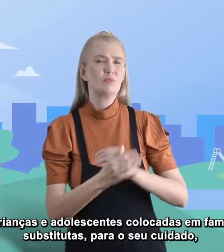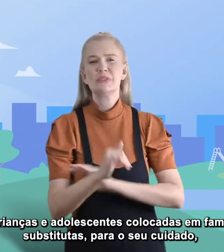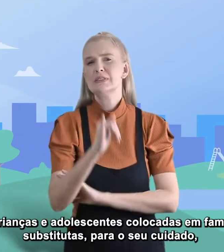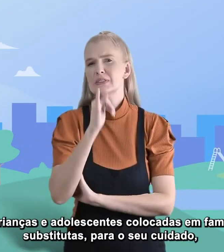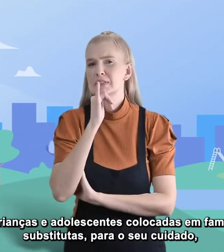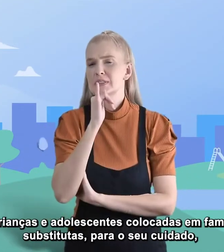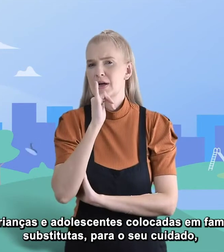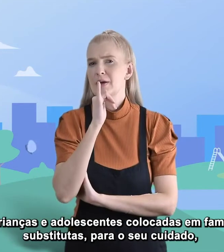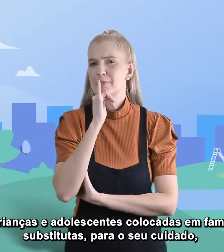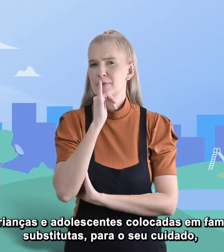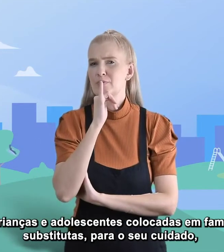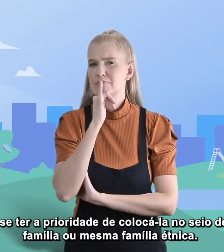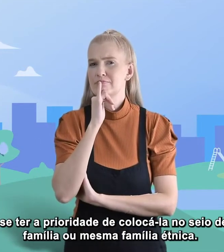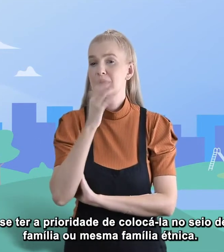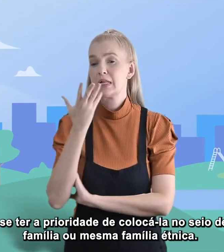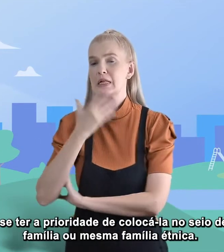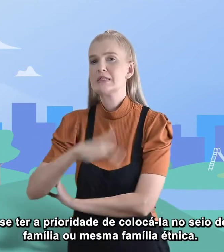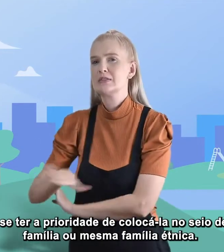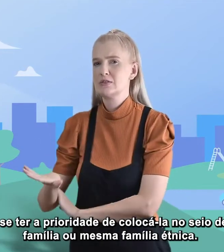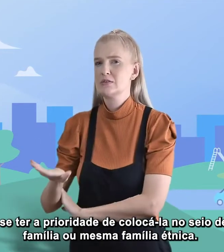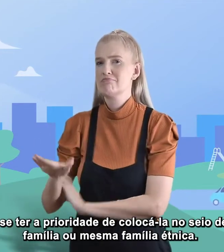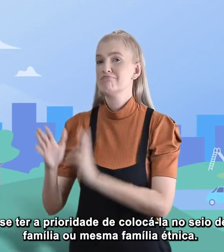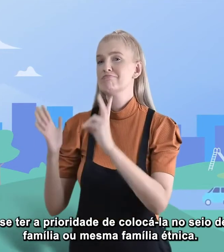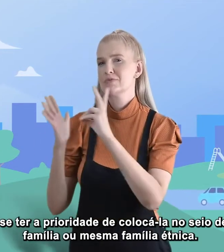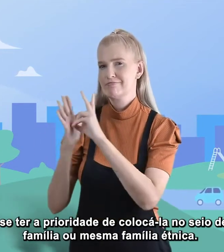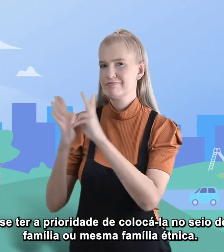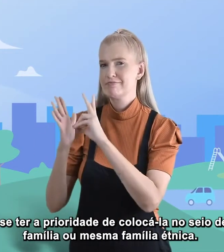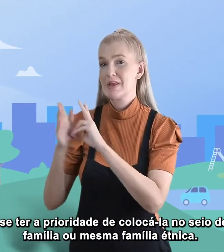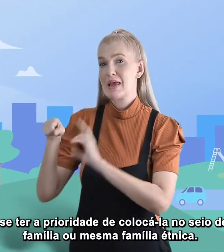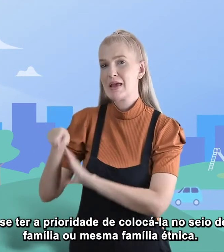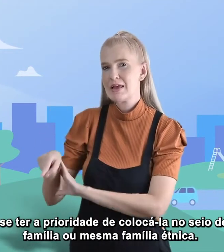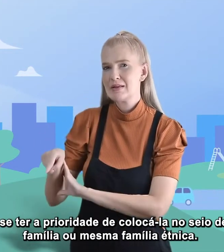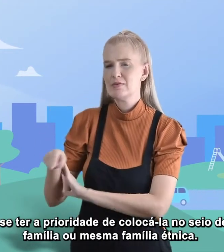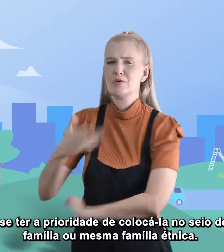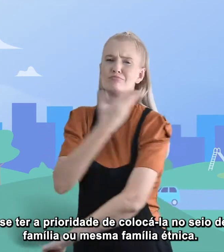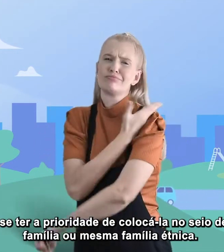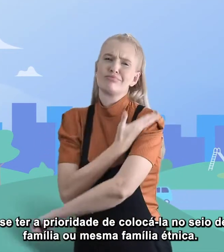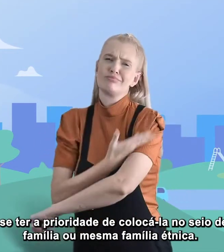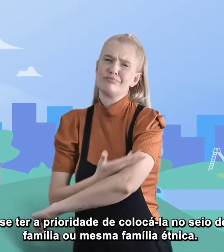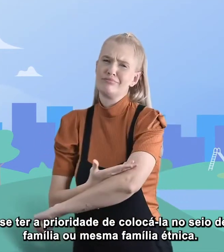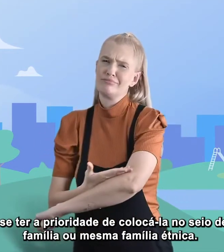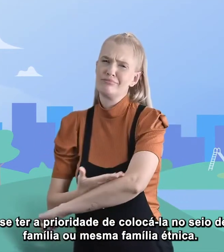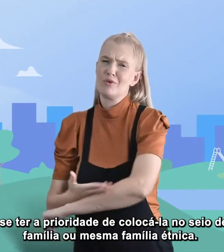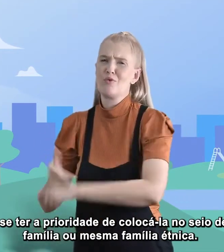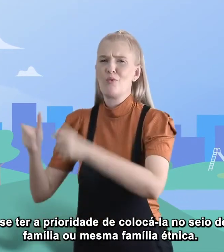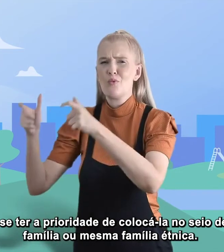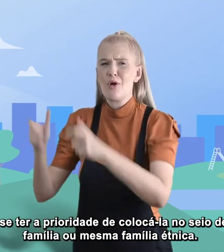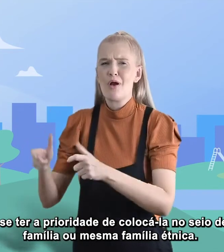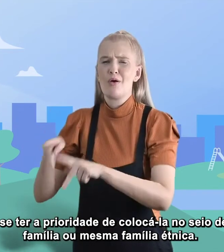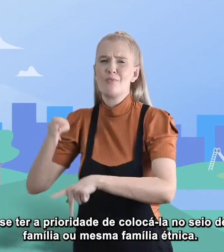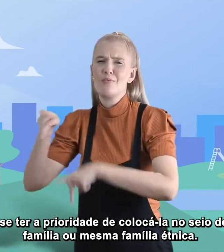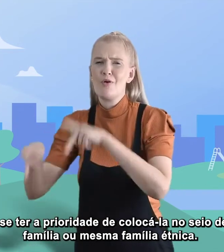seu cuidado, deve-se ter a prioridade de colocá-la no seio de sua família, ou mesmo a